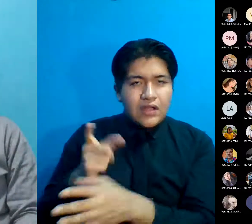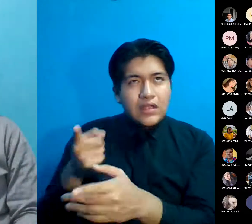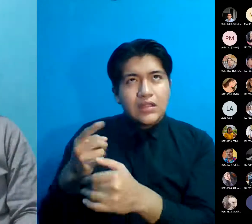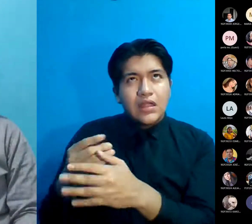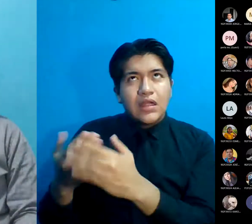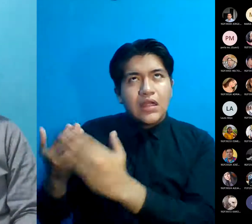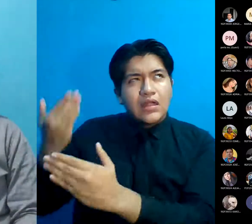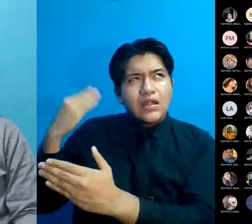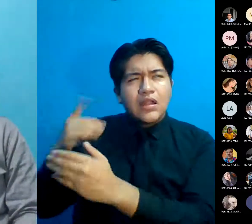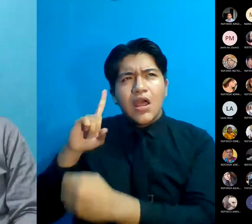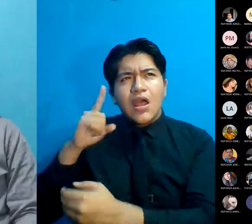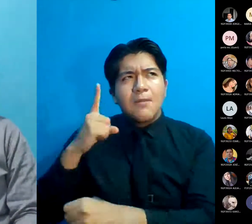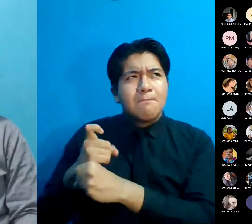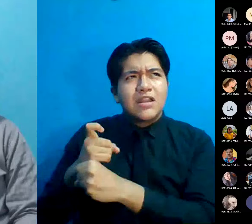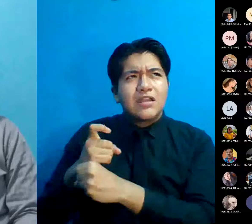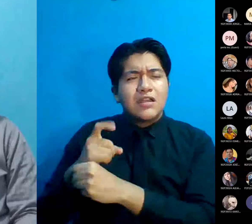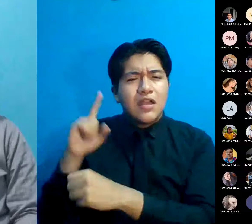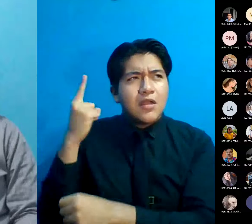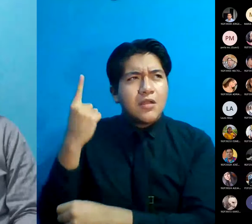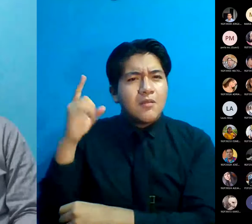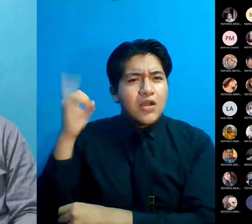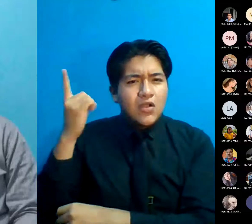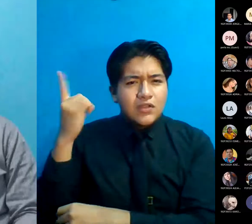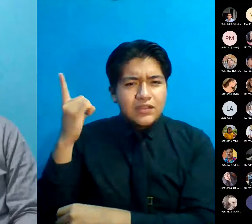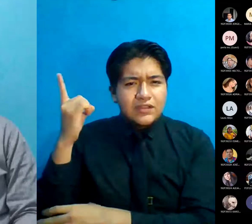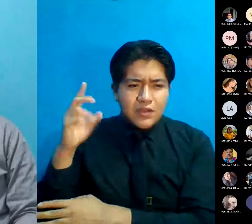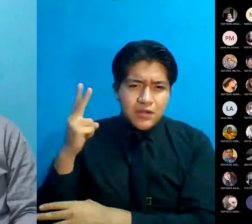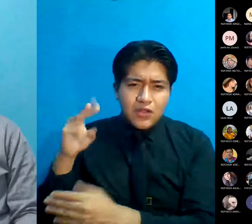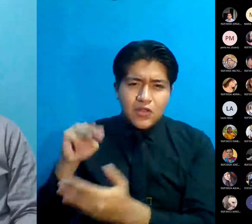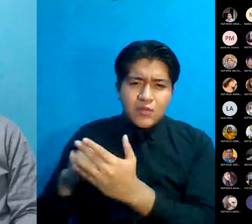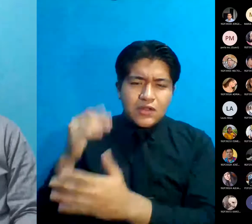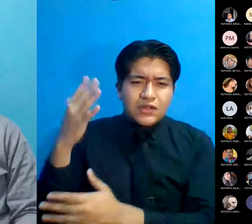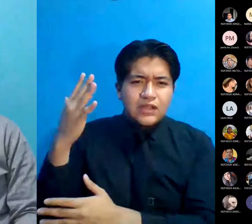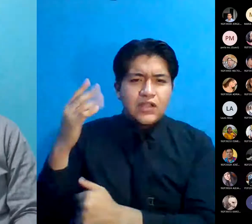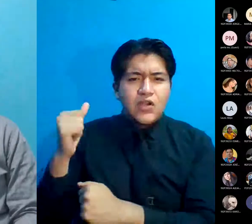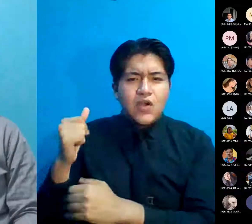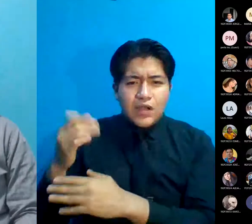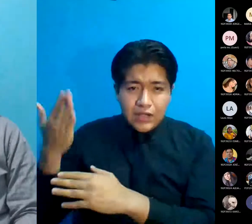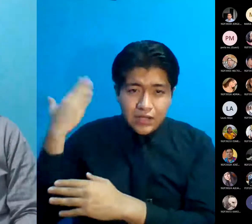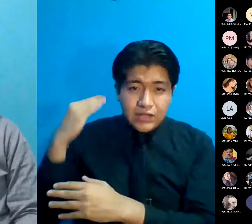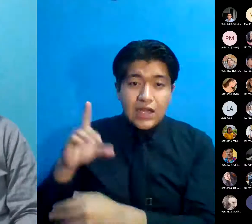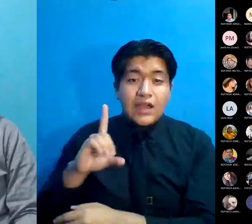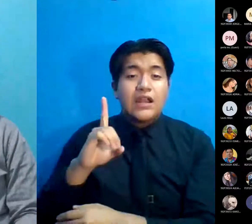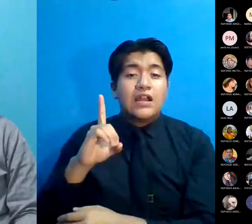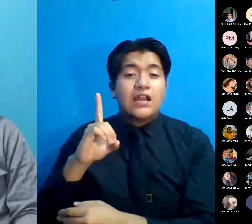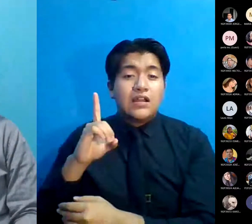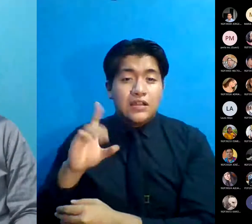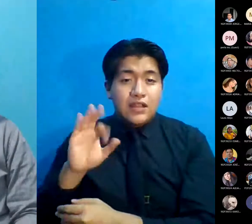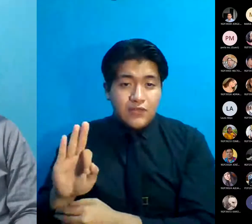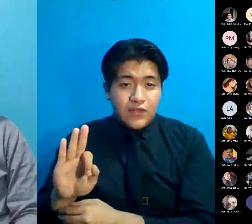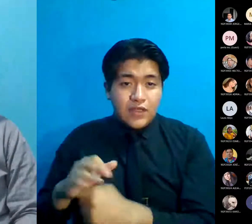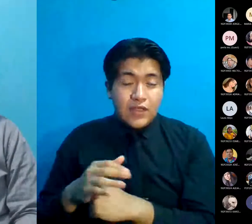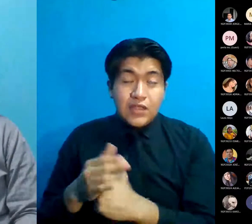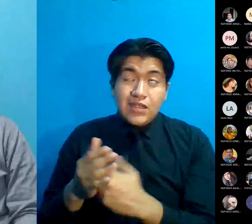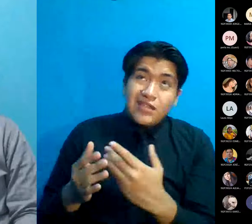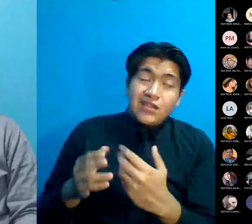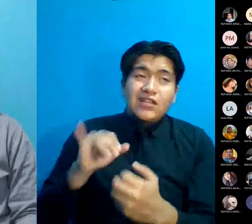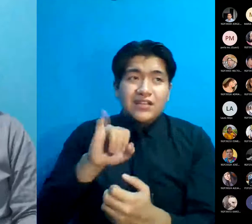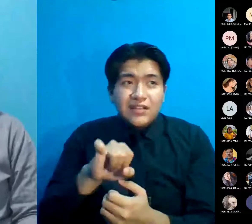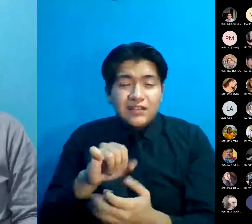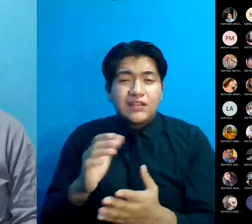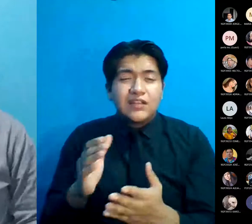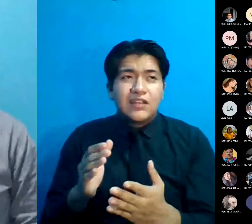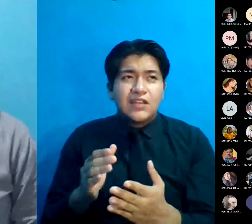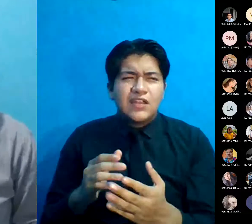diciembre de 1965 en el Canal 2, en el Distrito Federal. Y bueno, esto también pues